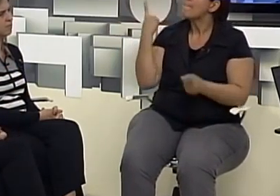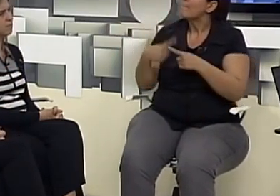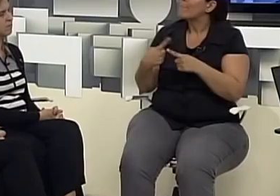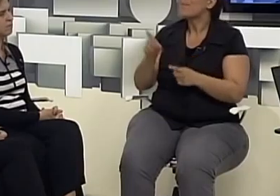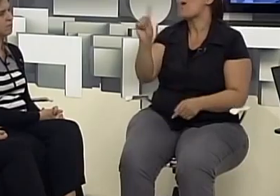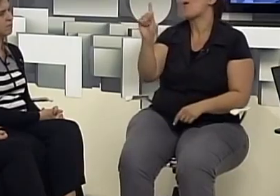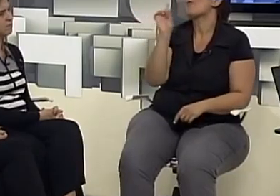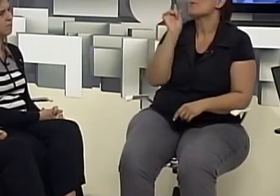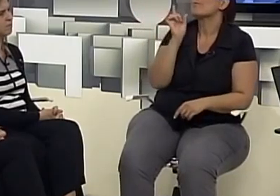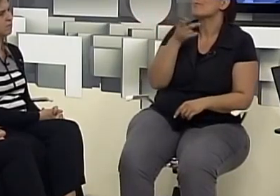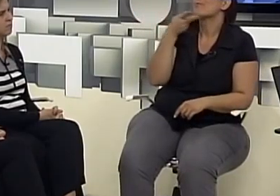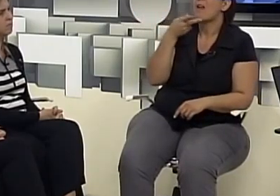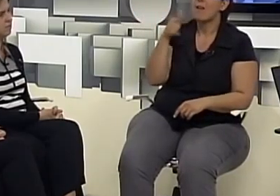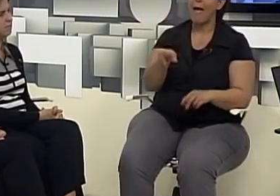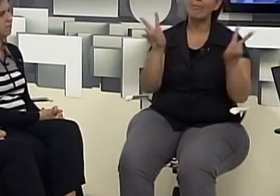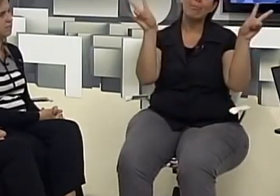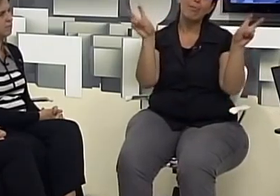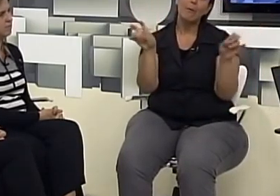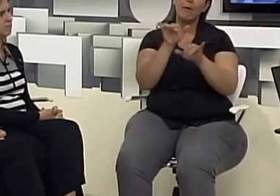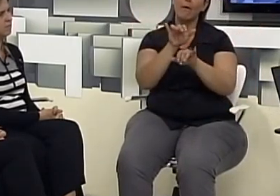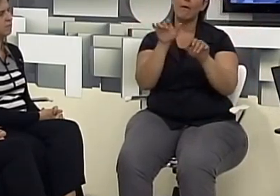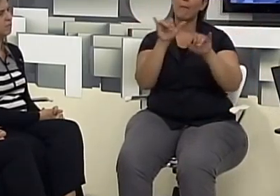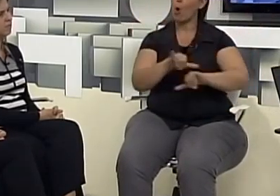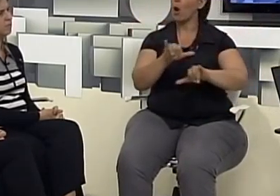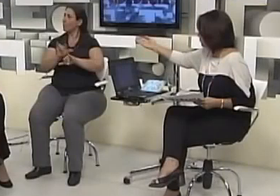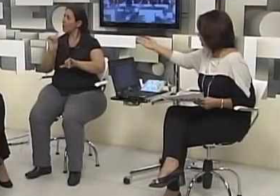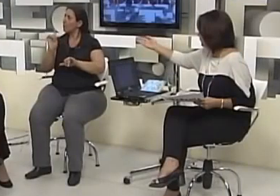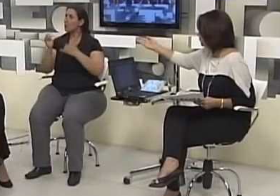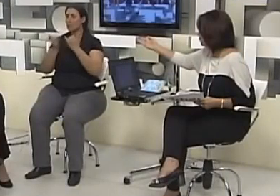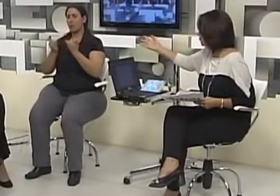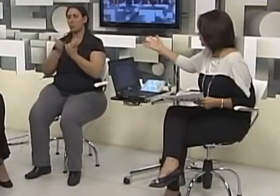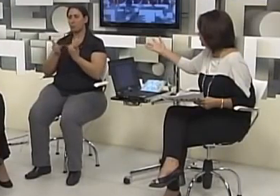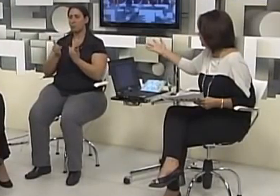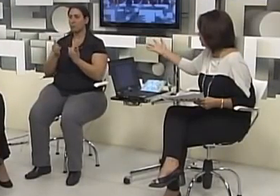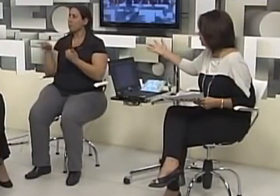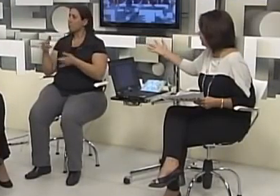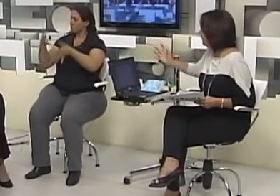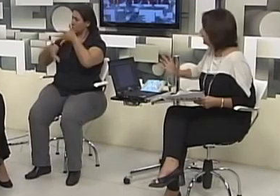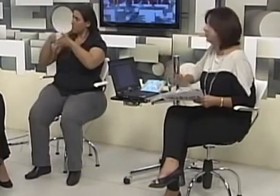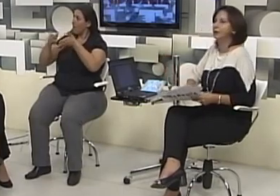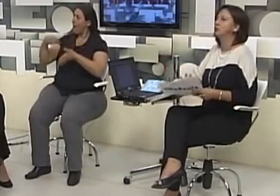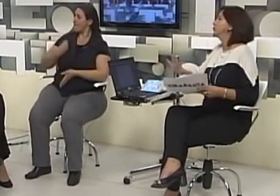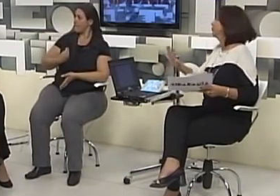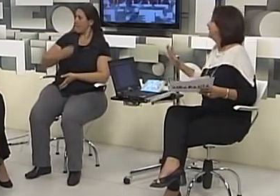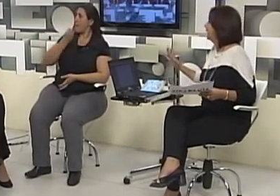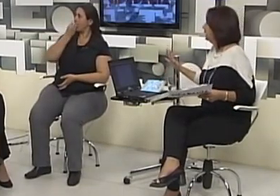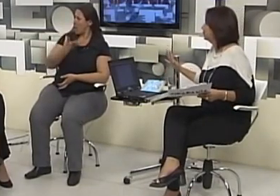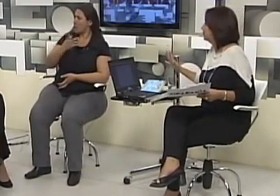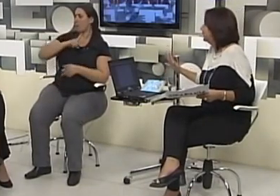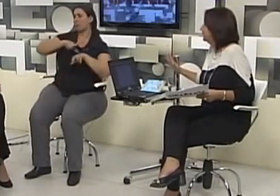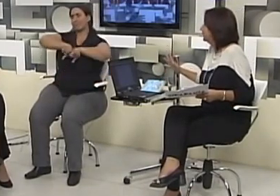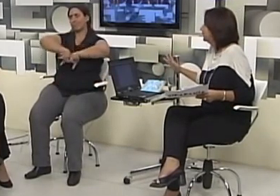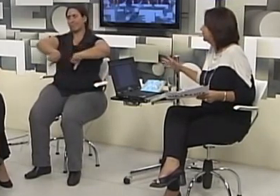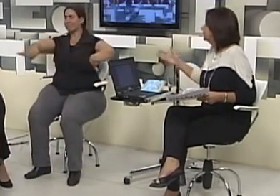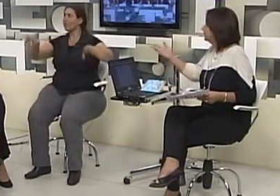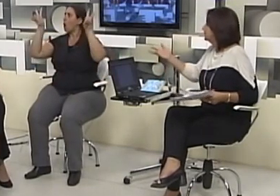falando, não como tema de um programa... Uhum. Mas como tu fazes, por exemplo, num programa que é o Viva Bem, que tem assuntos variados,